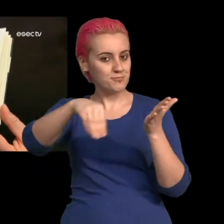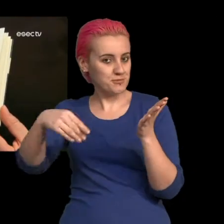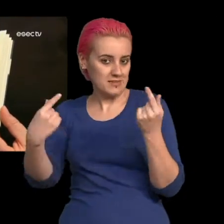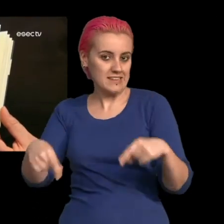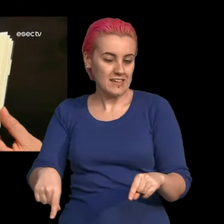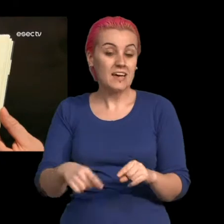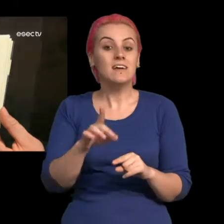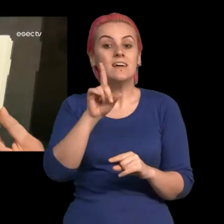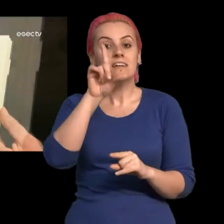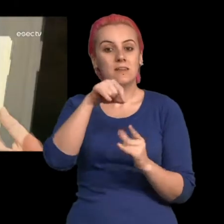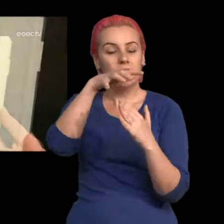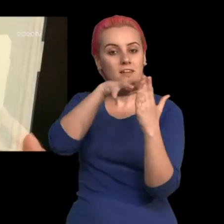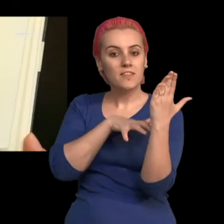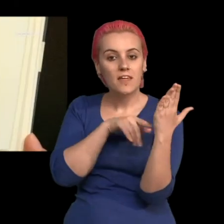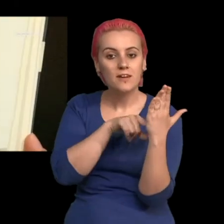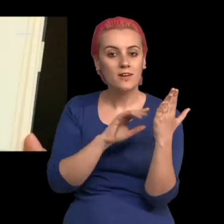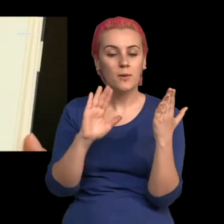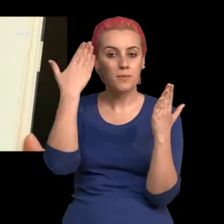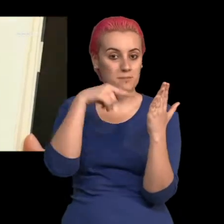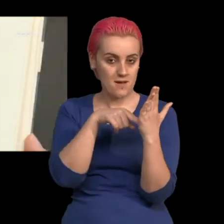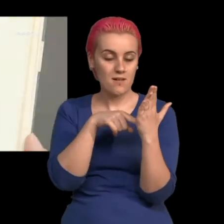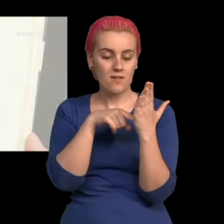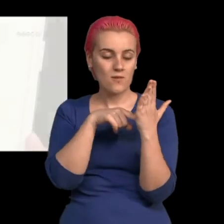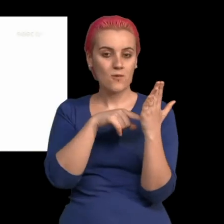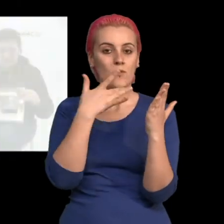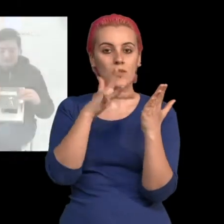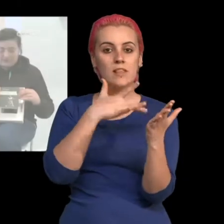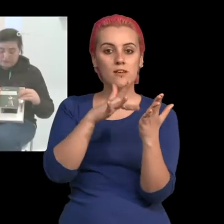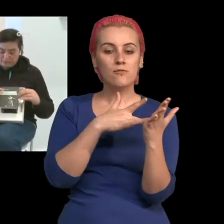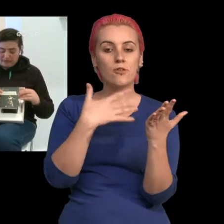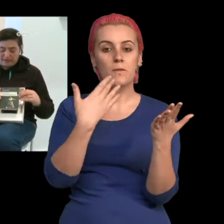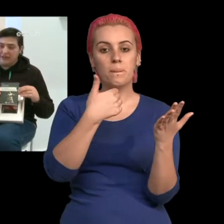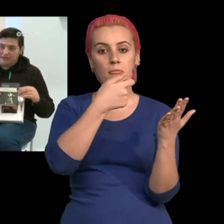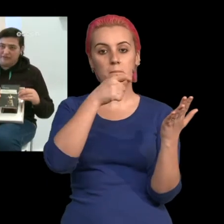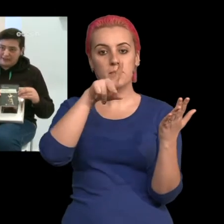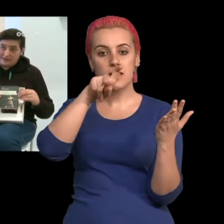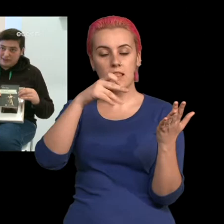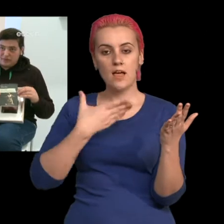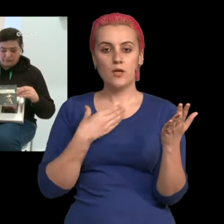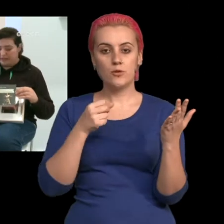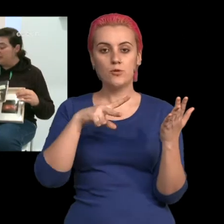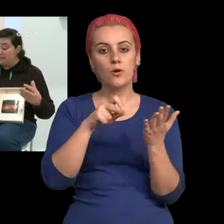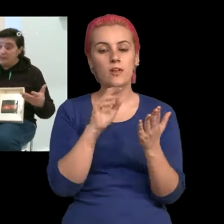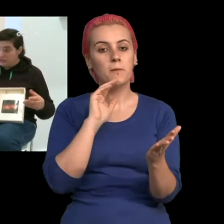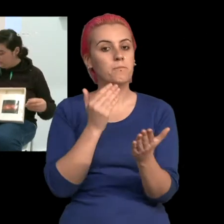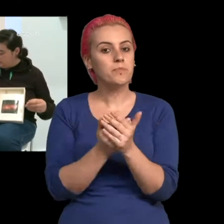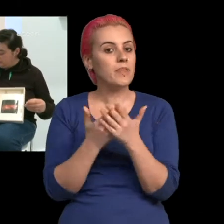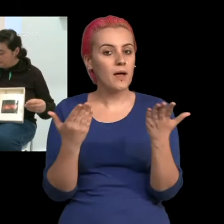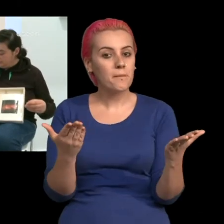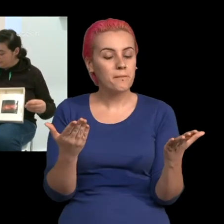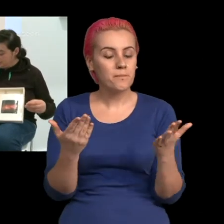Beiras também. Foi deste texto, do primeiro texto deste livro, do Belladonna, que de facto saiu a